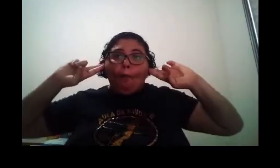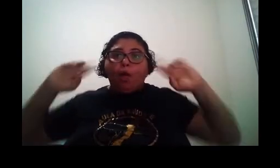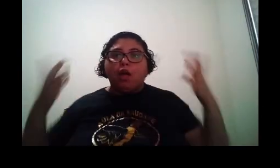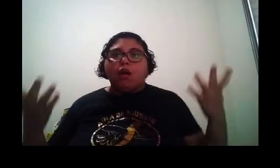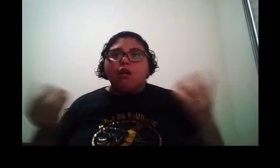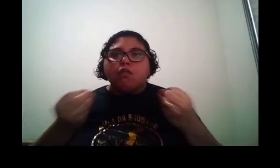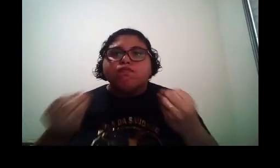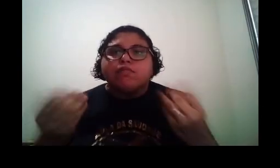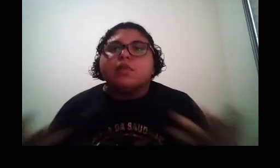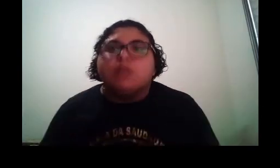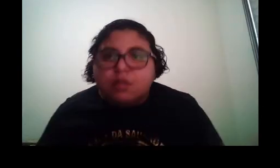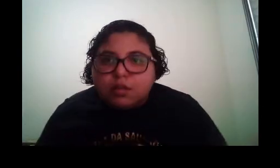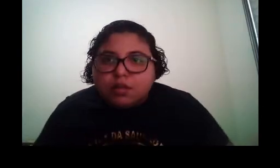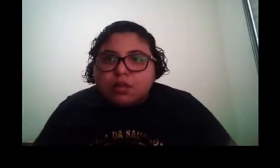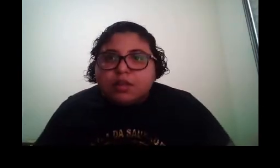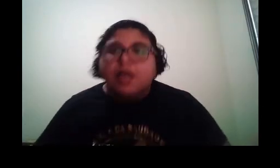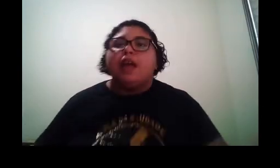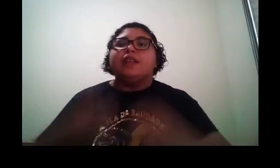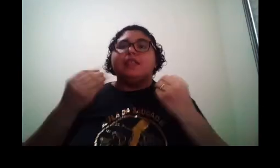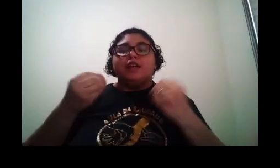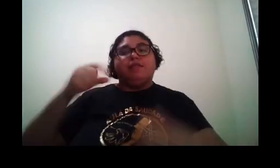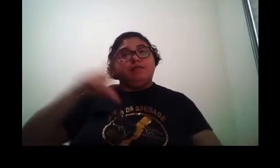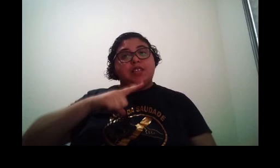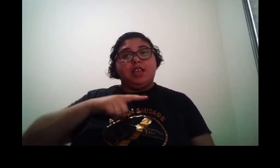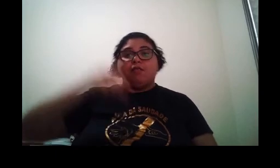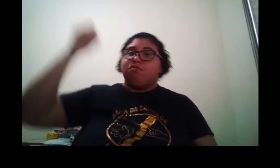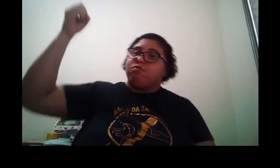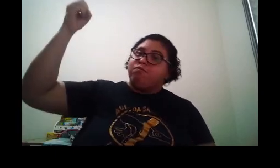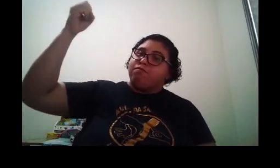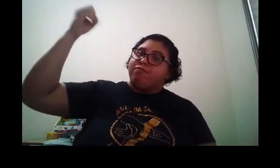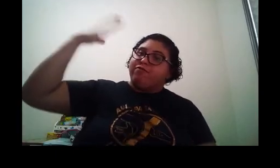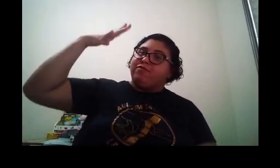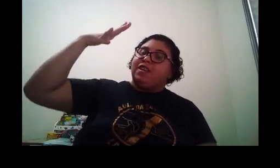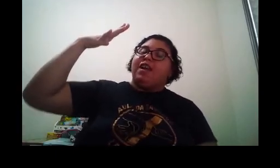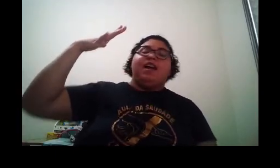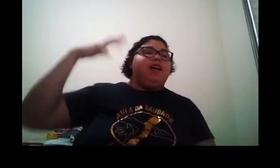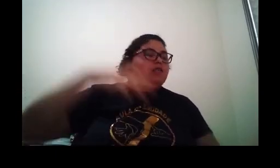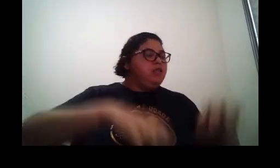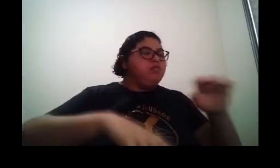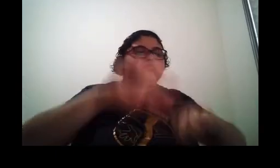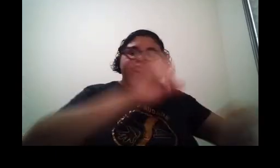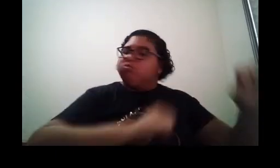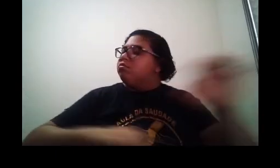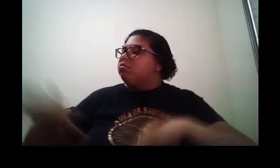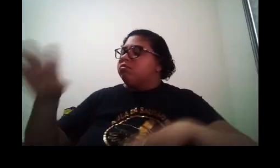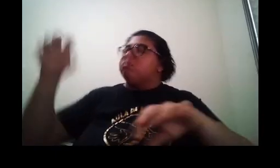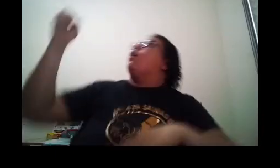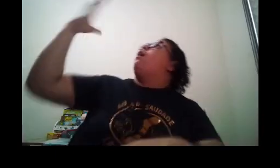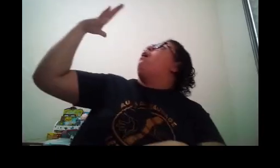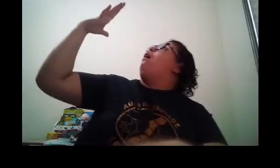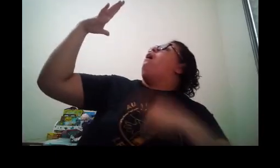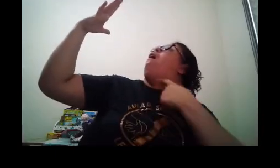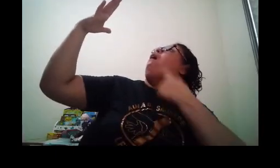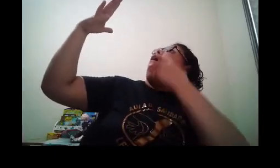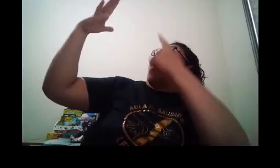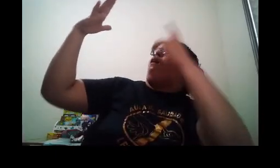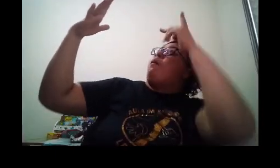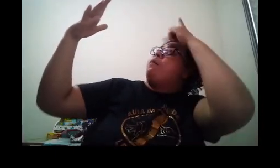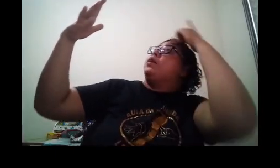chamar o surdo? Tem um aviso luminoso, né? Eu tô ali limpando, a campainha tocou, tem uma pessoa lá fora. Eu vou lá atender,